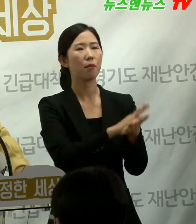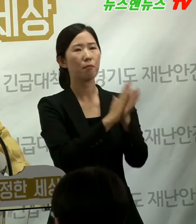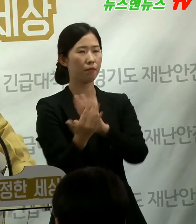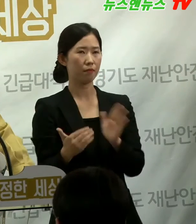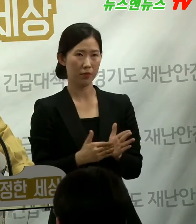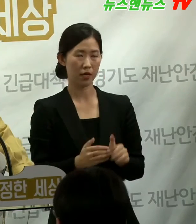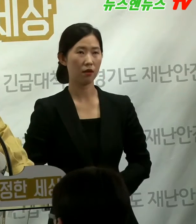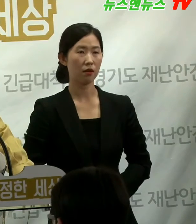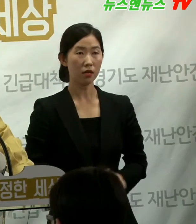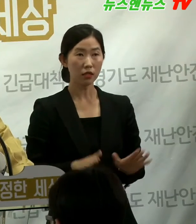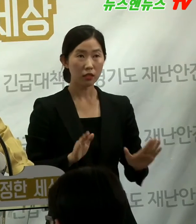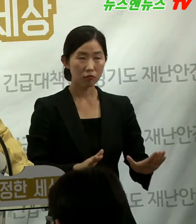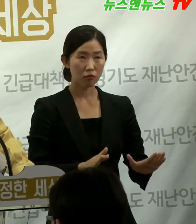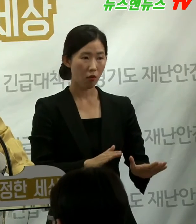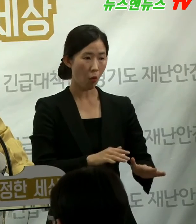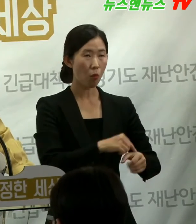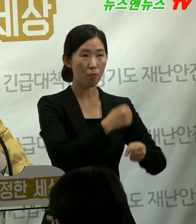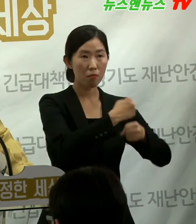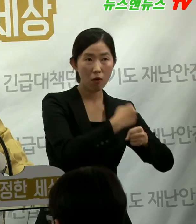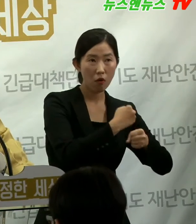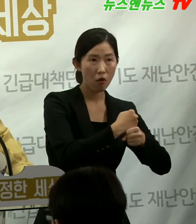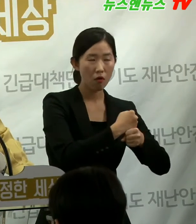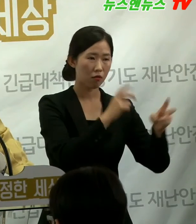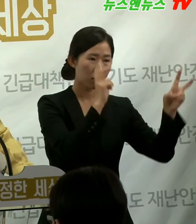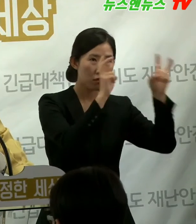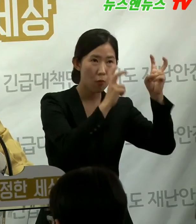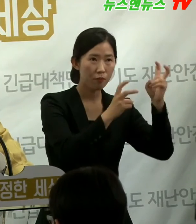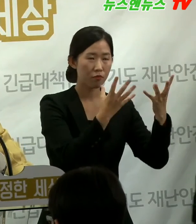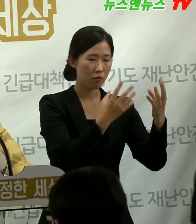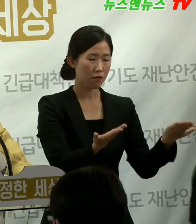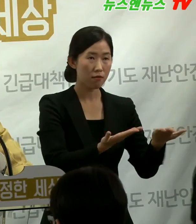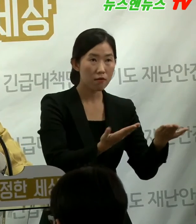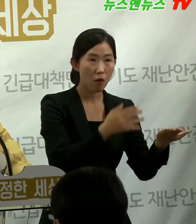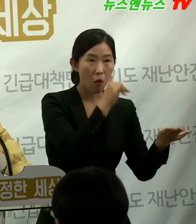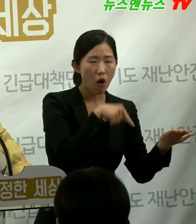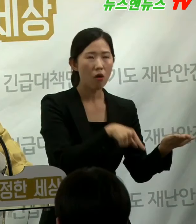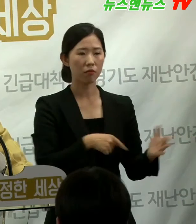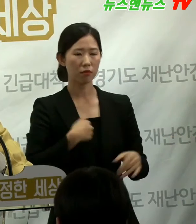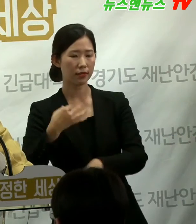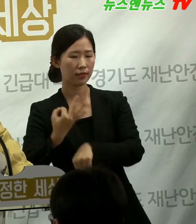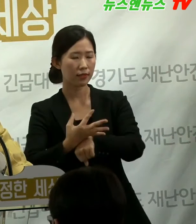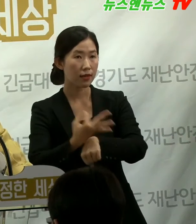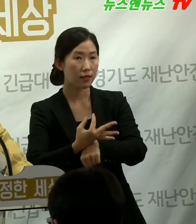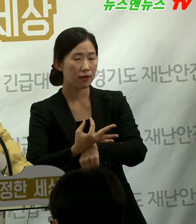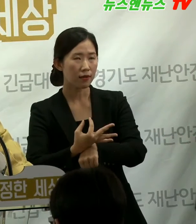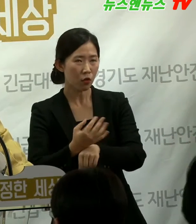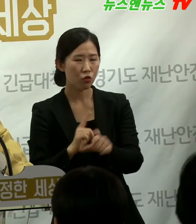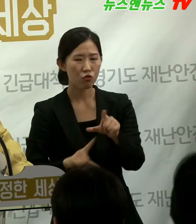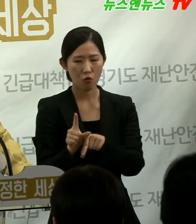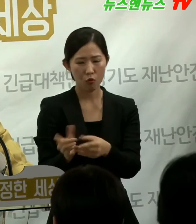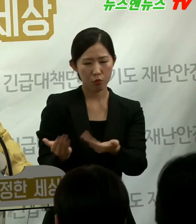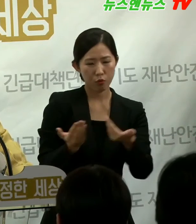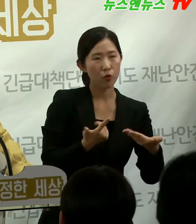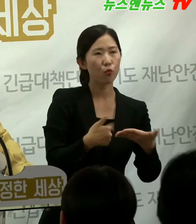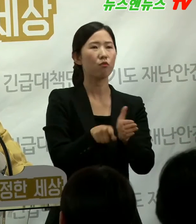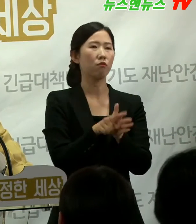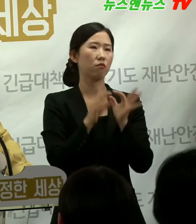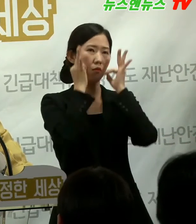아니라 소비 쪽을 진작시켜주는 게 맞는 거죠. 우리가 고등학교 때 배웠던 경제 초보원이 아니겠습니까?